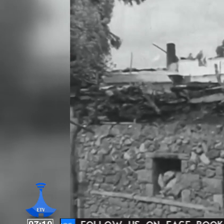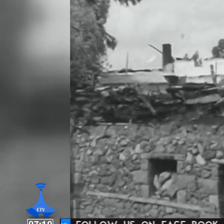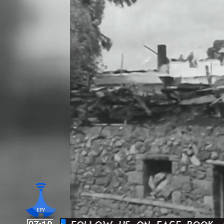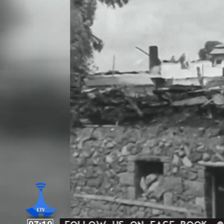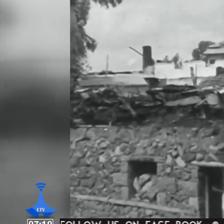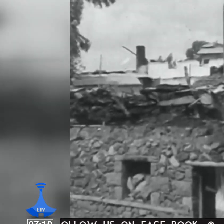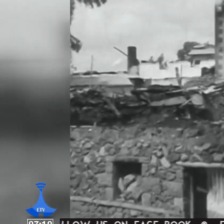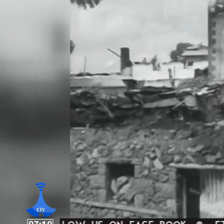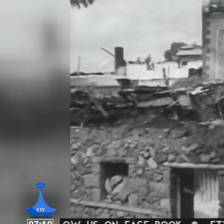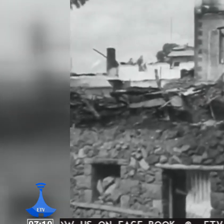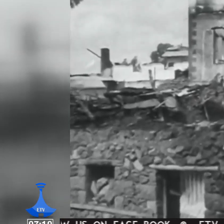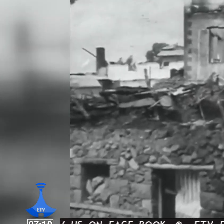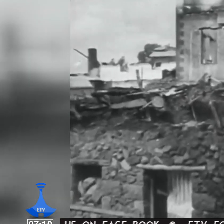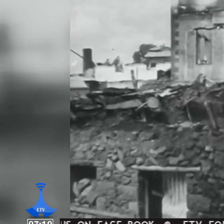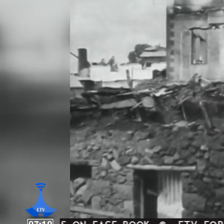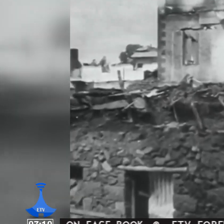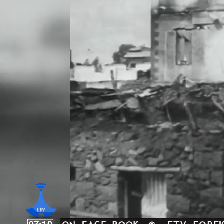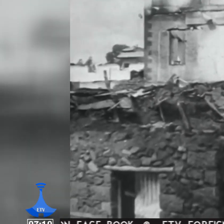ላገሩ